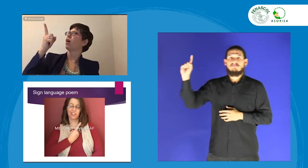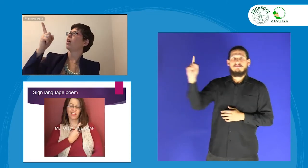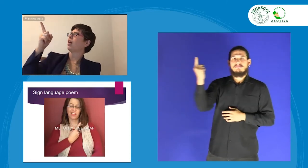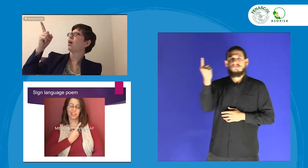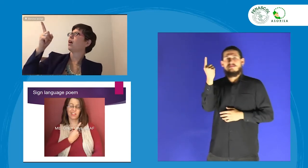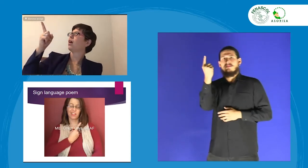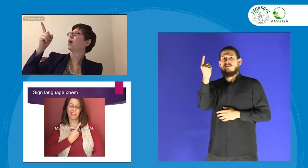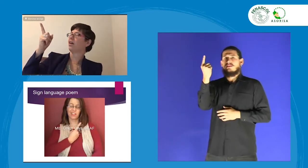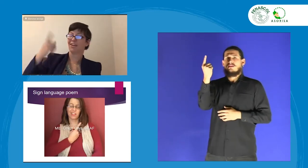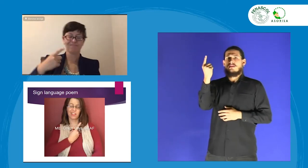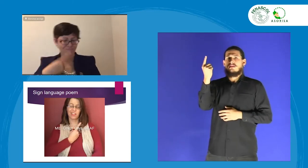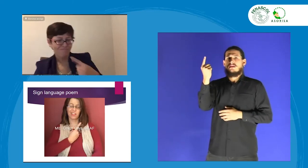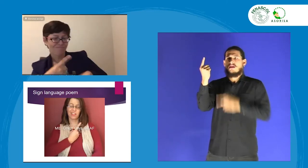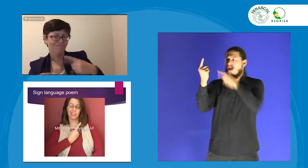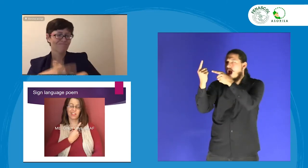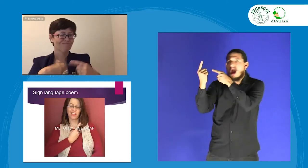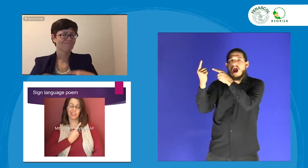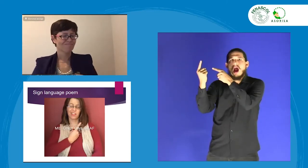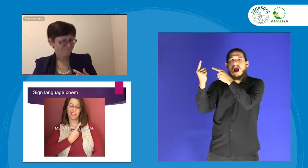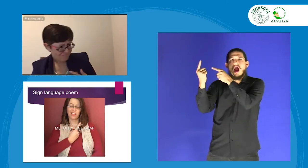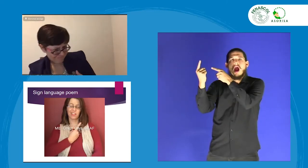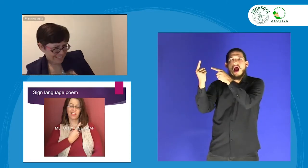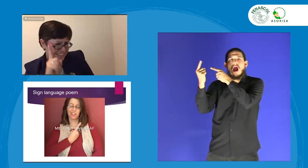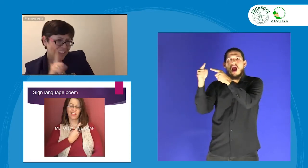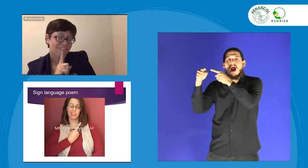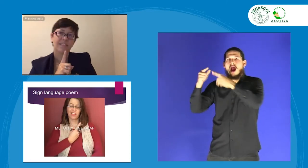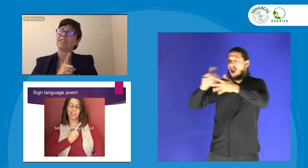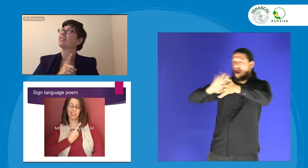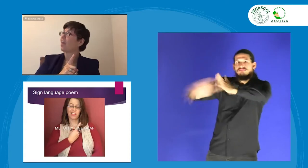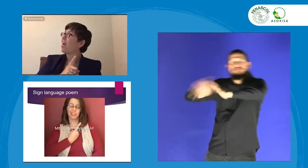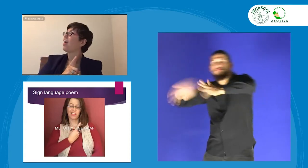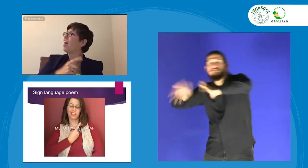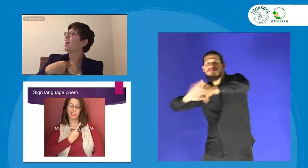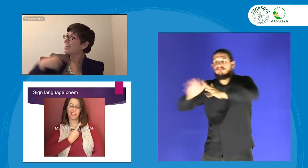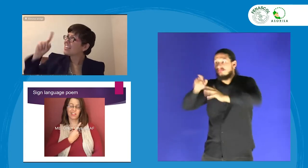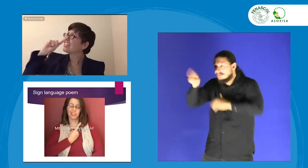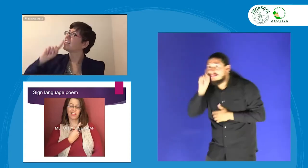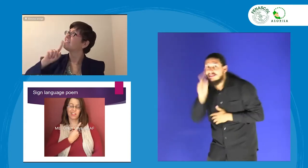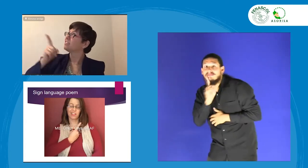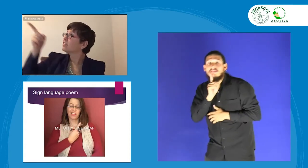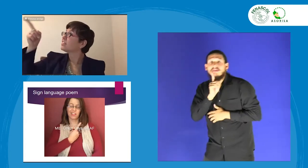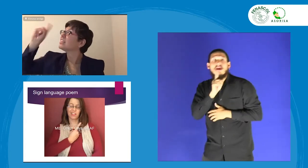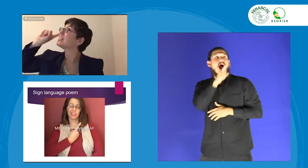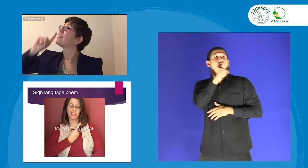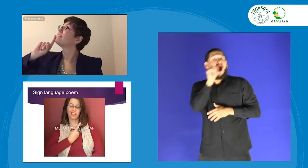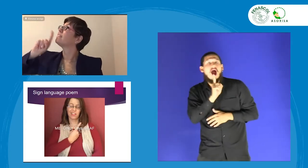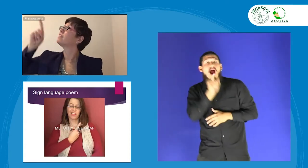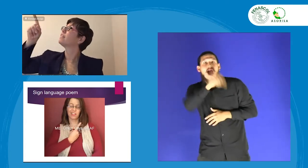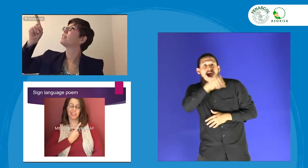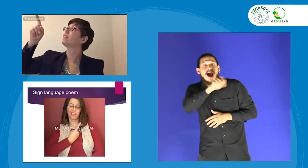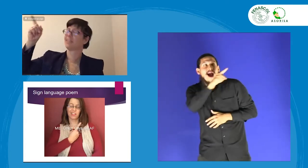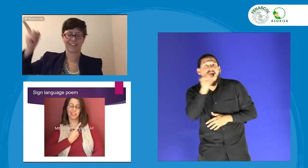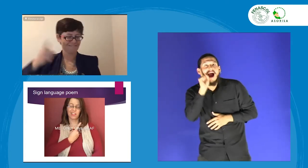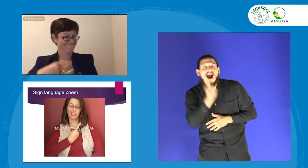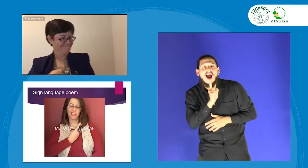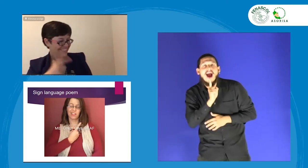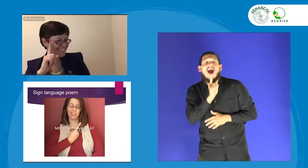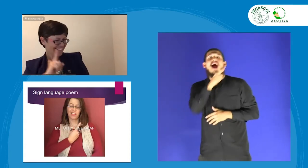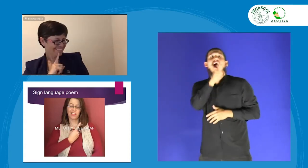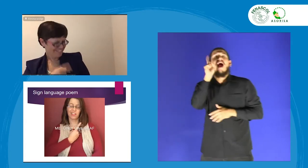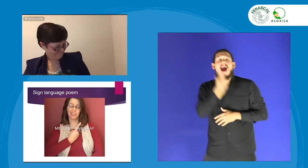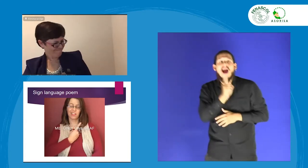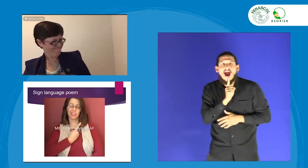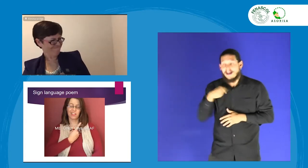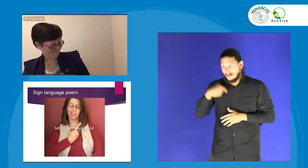¿Pero qué es esto? Me está enseñando. Hola, soy una persona sorda. ¿Eres una persona sorda?